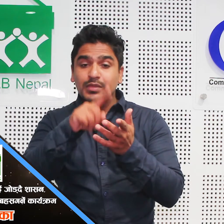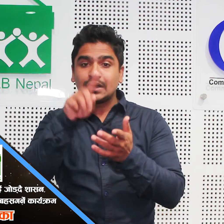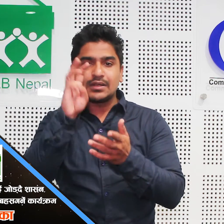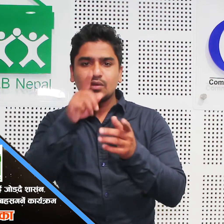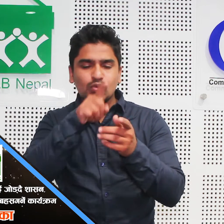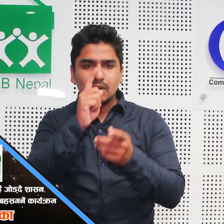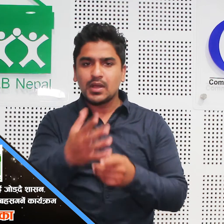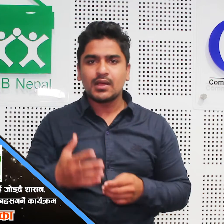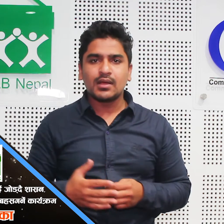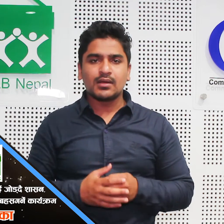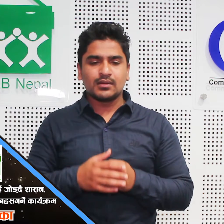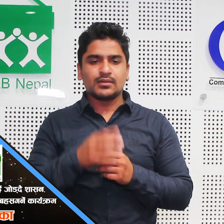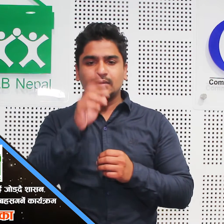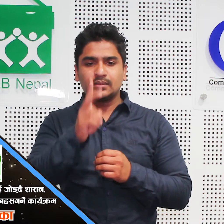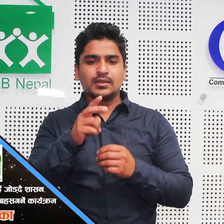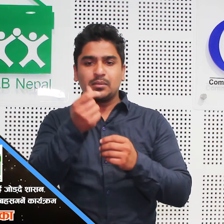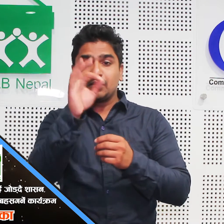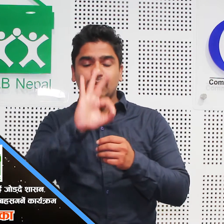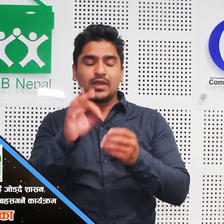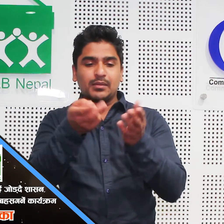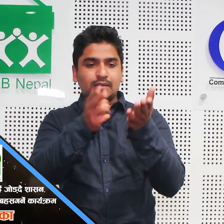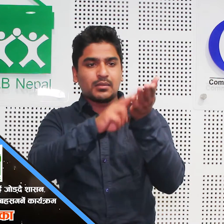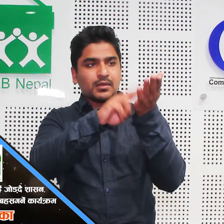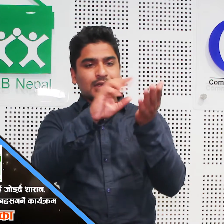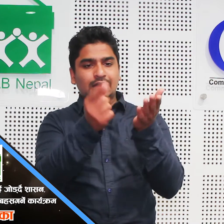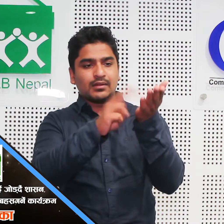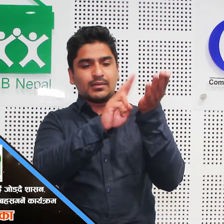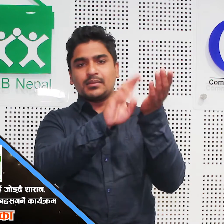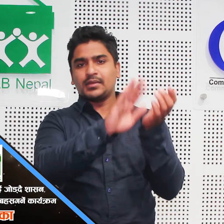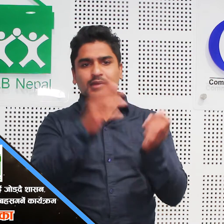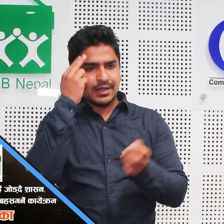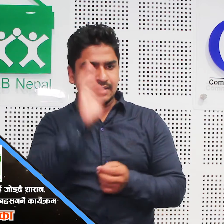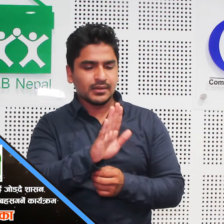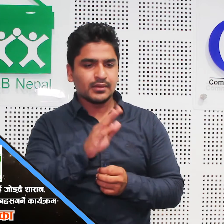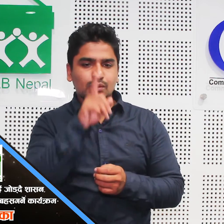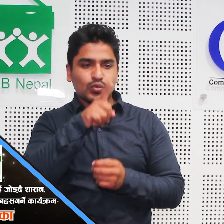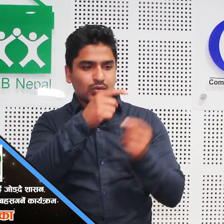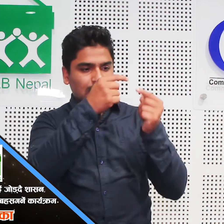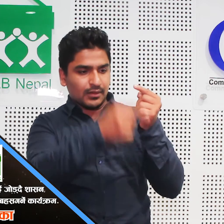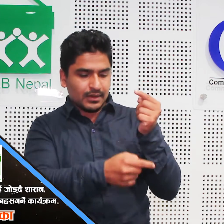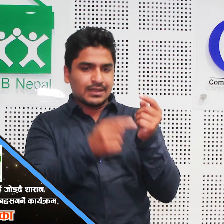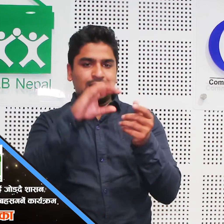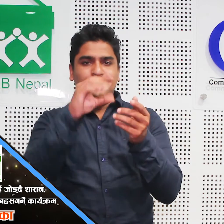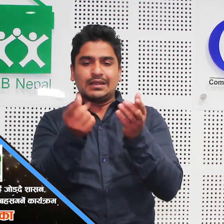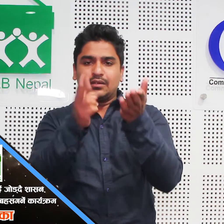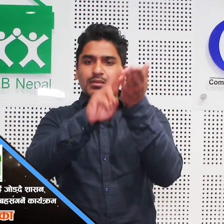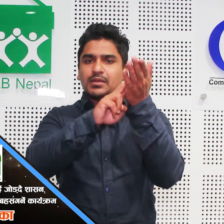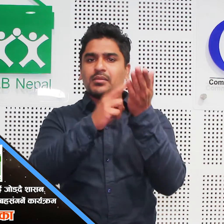होइन, अनि बैङ्कमा ऋण बढेर कति पुग्यो थाहा छ? कुखुरा घट्ने ऋण बढ्ने भएपछि कसरी